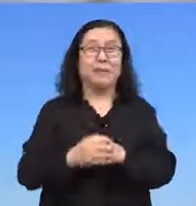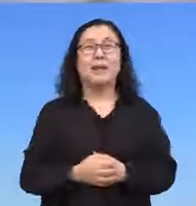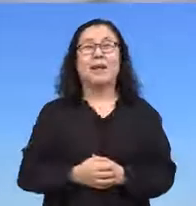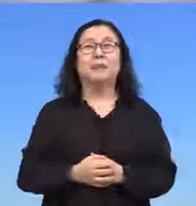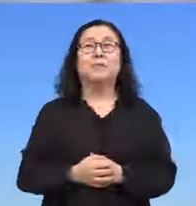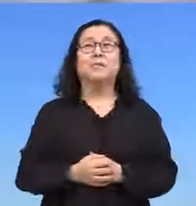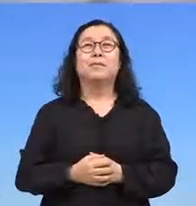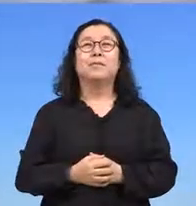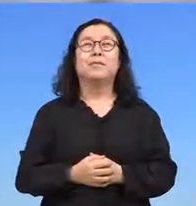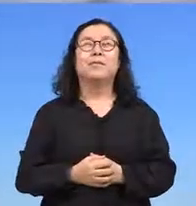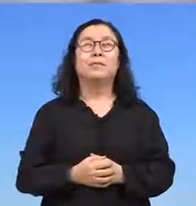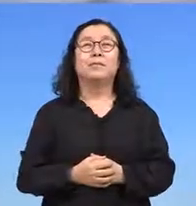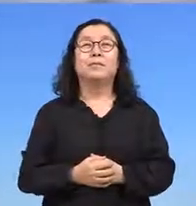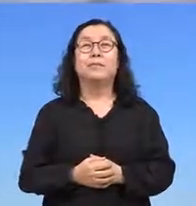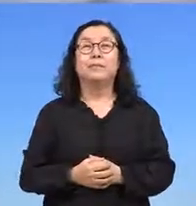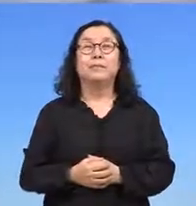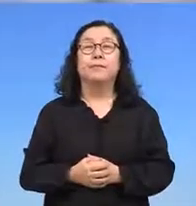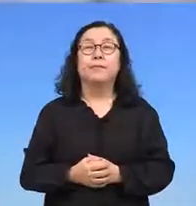모든 집이 그렇듯이.